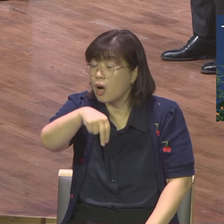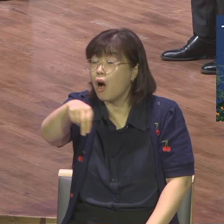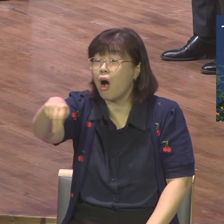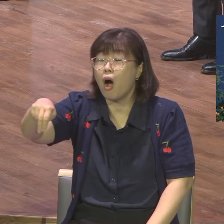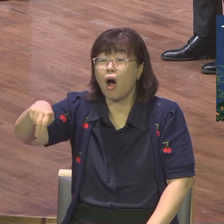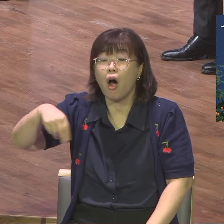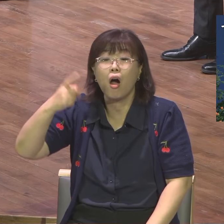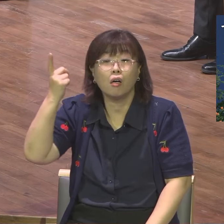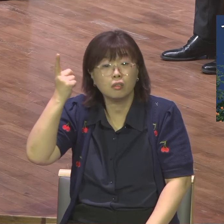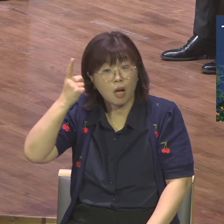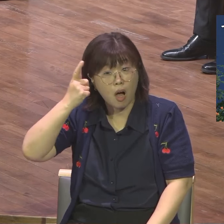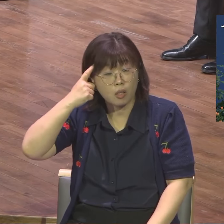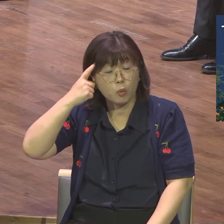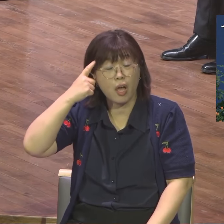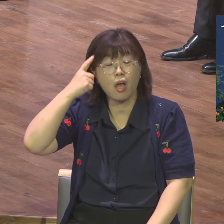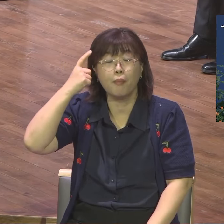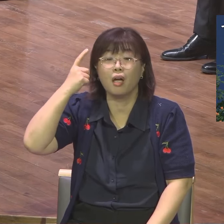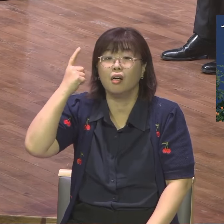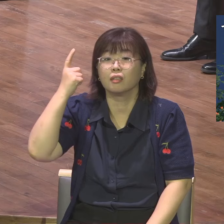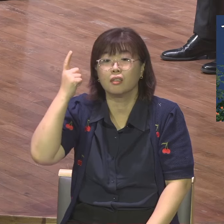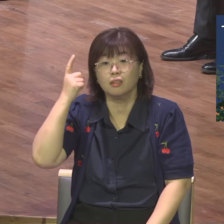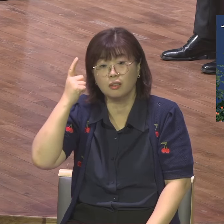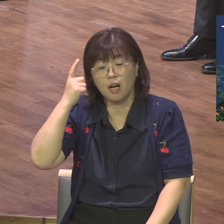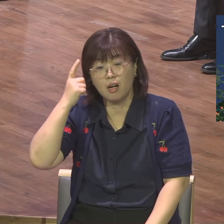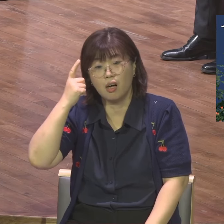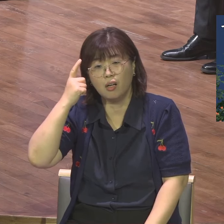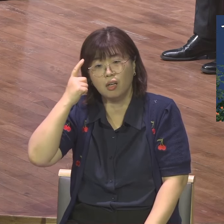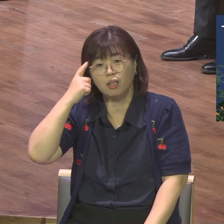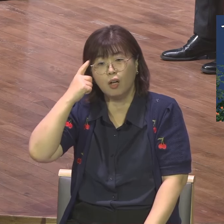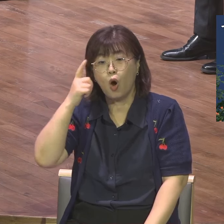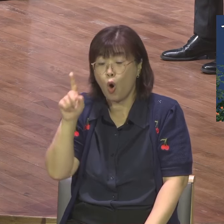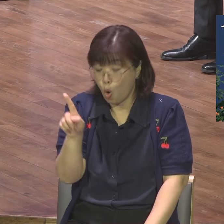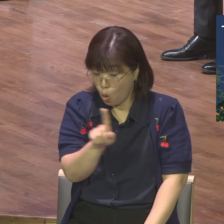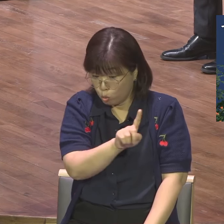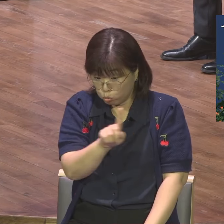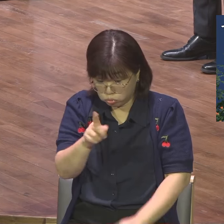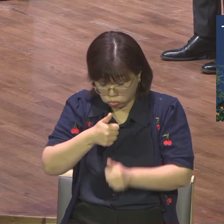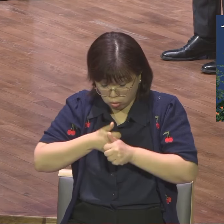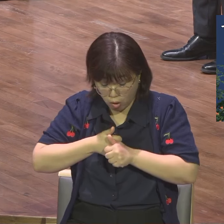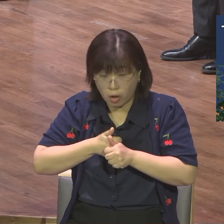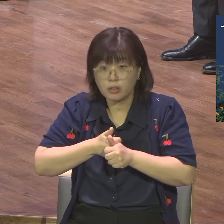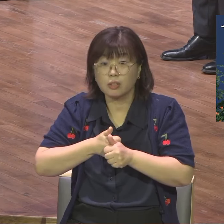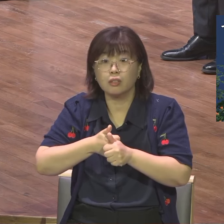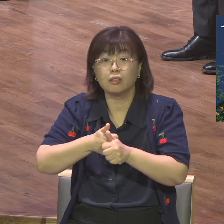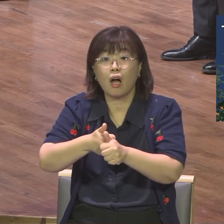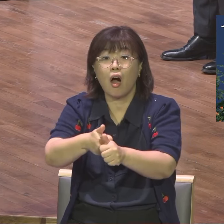무엇을 찾아 헤매이다